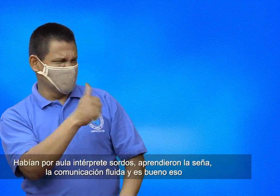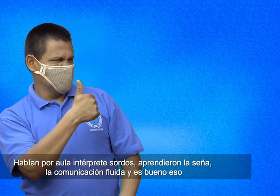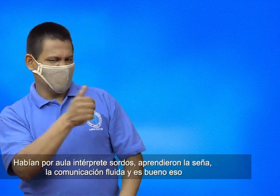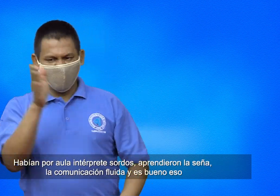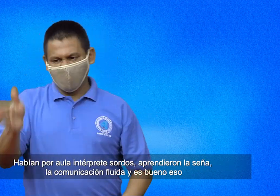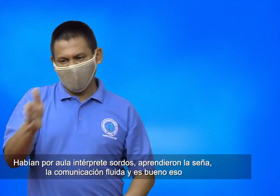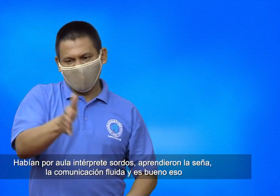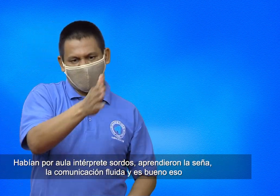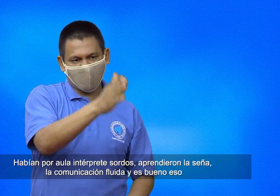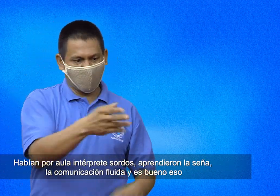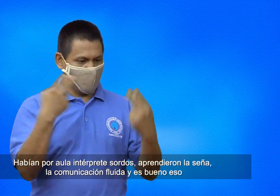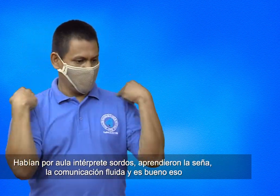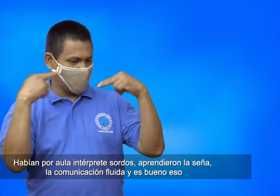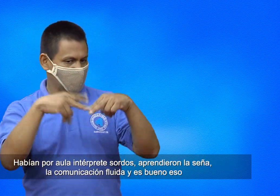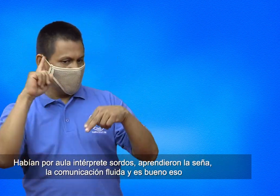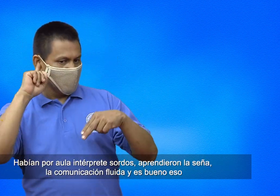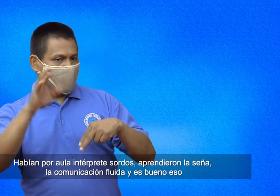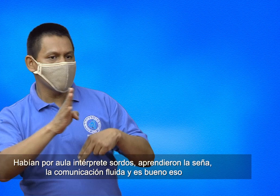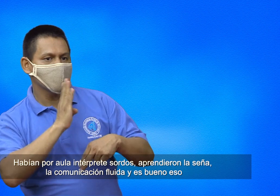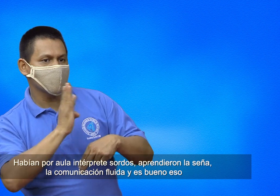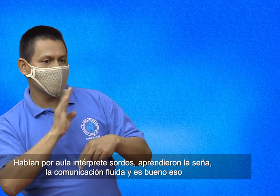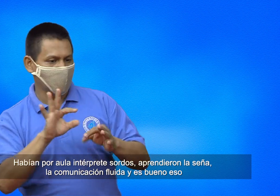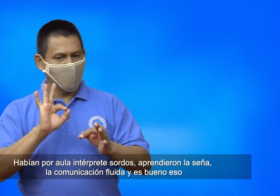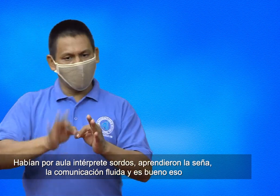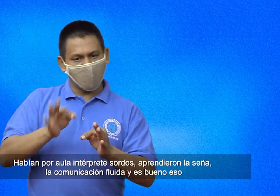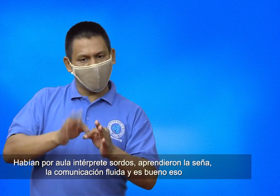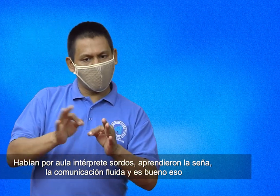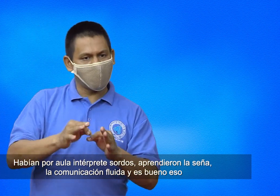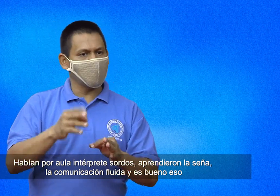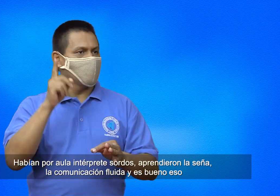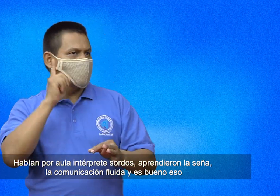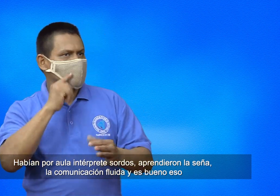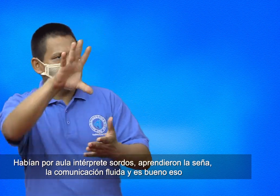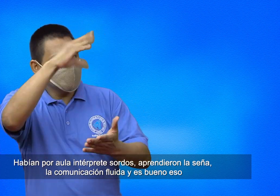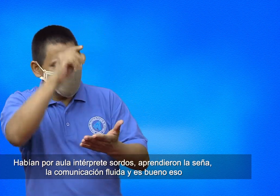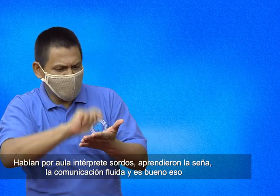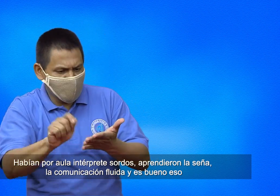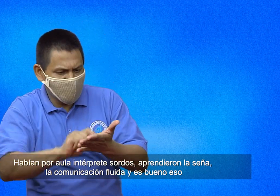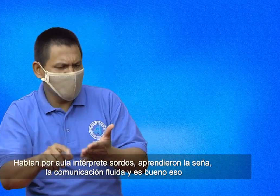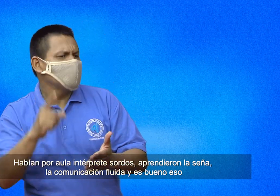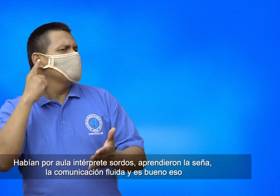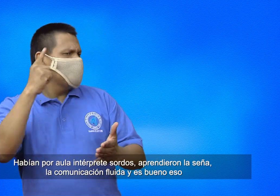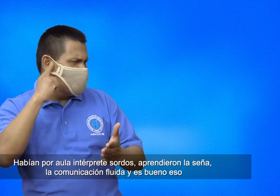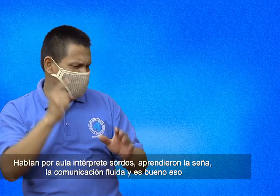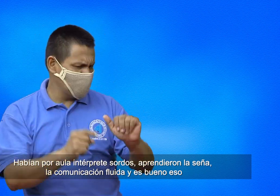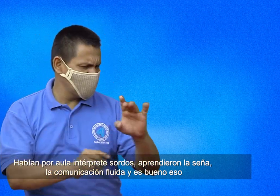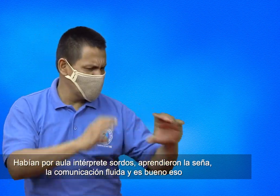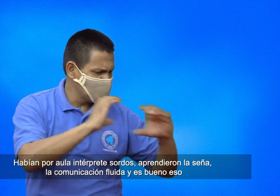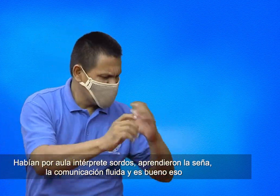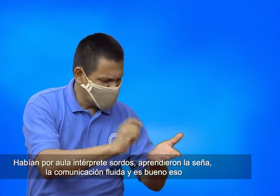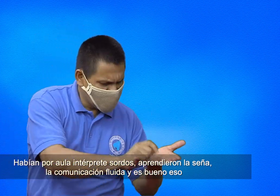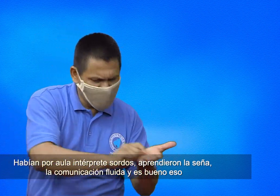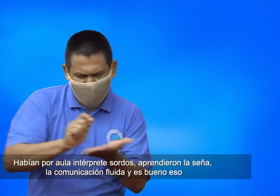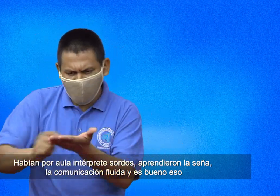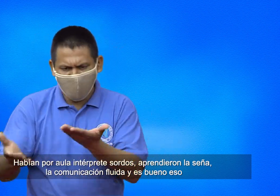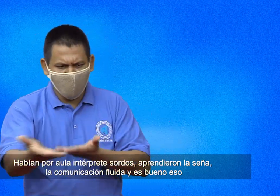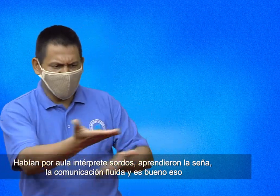por aula intérpretes sordos aprendieron las señas la comunicación es fluida y es bueno